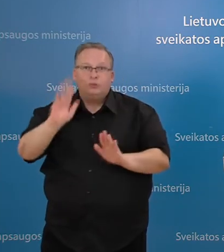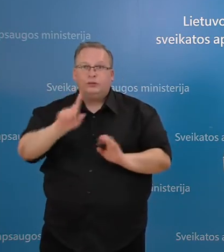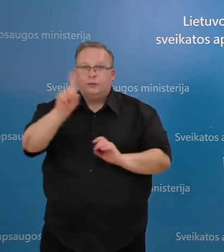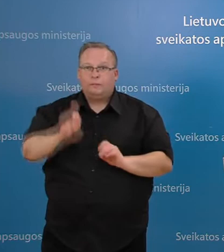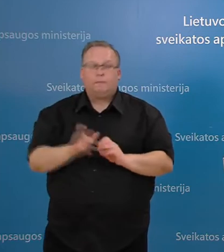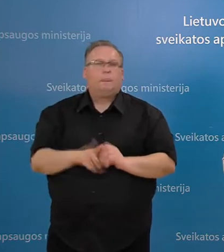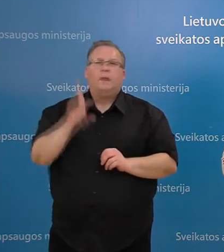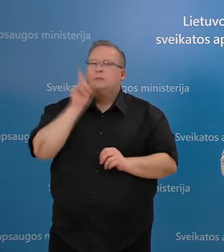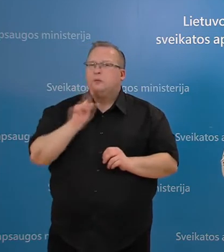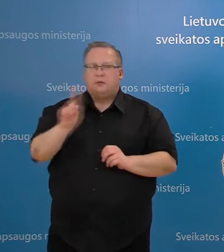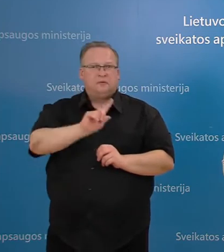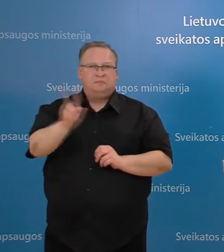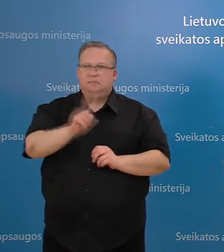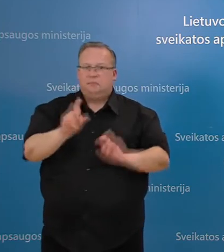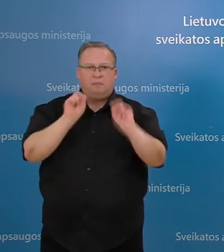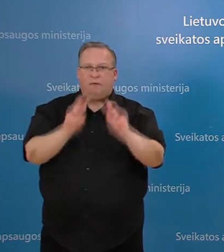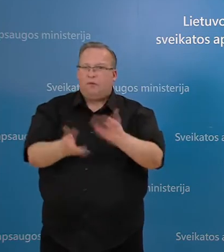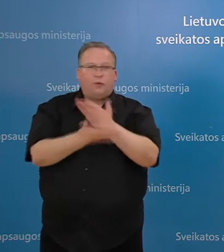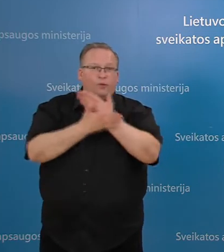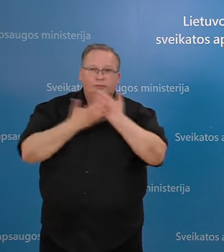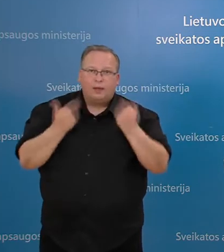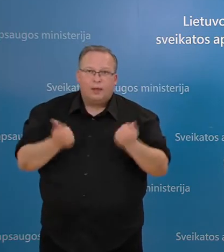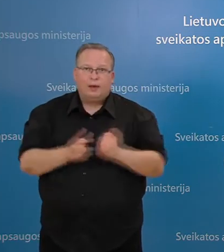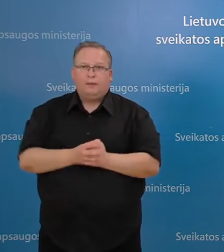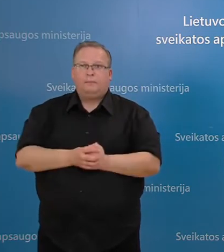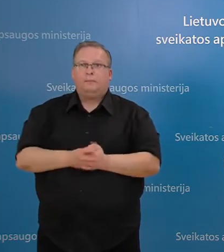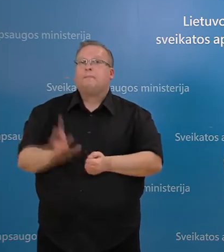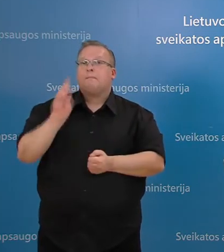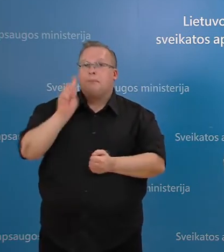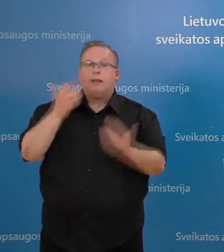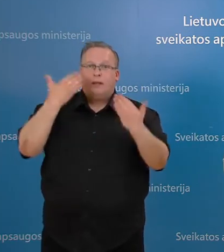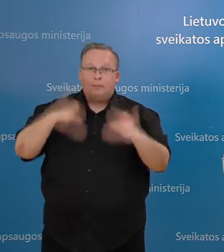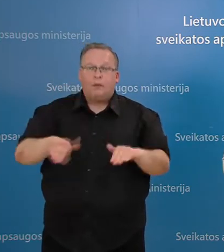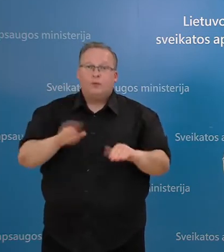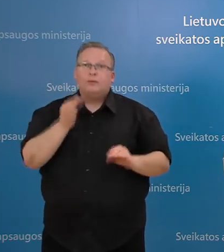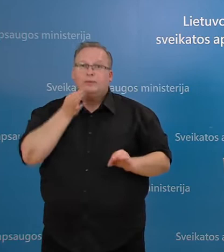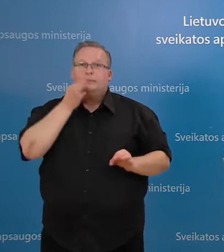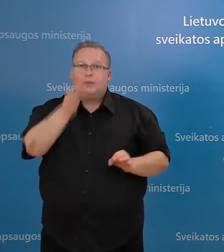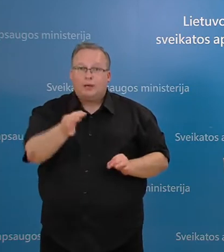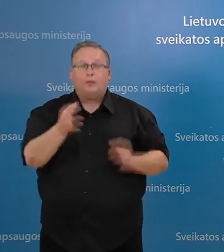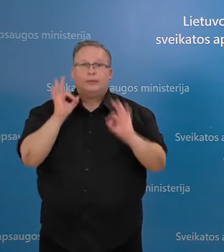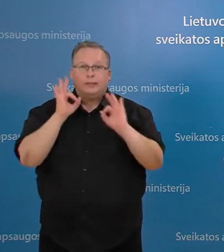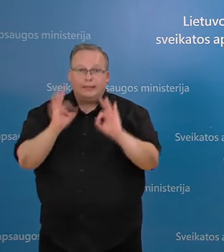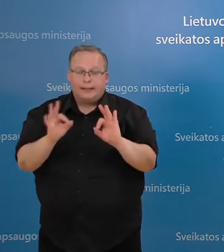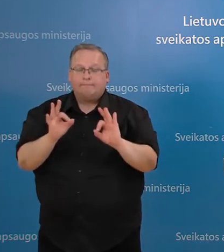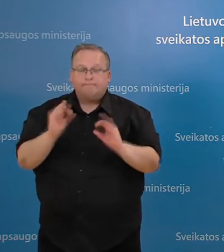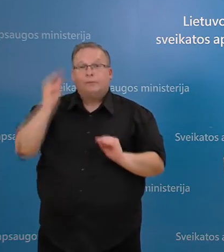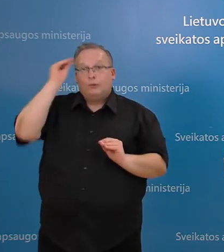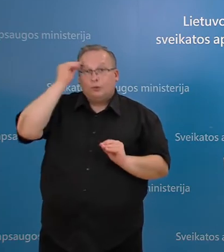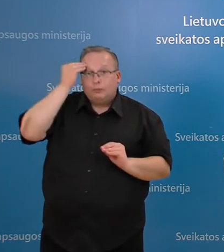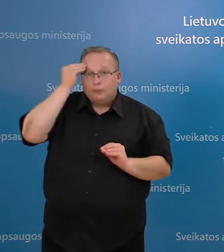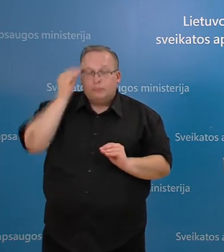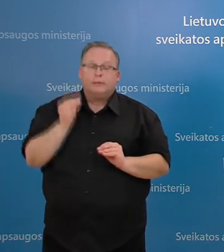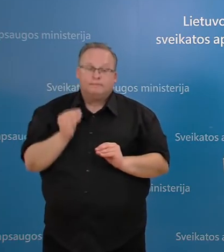kas pavojaus varpais skambinti tikrai nereikia, bet, kaip minėjau, iš tikrųjų susirūpinimą